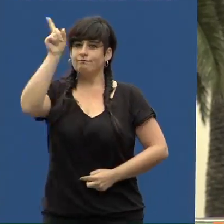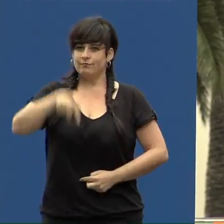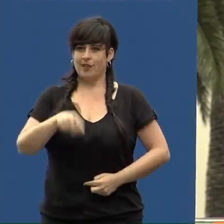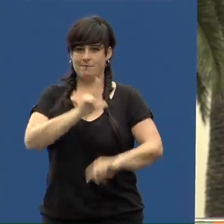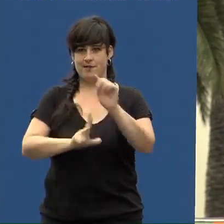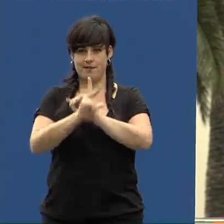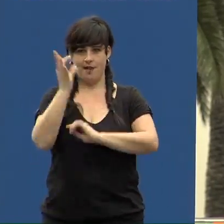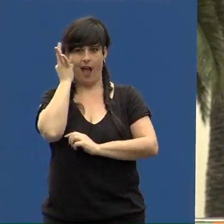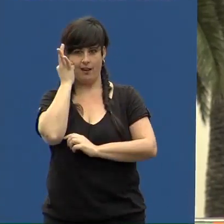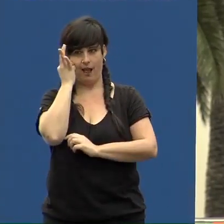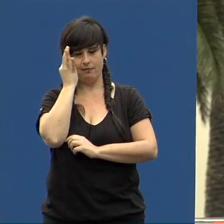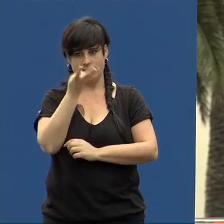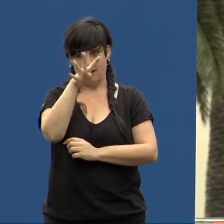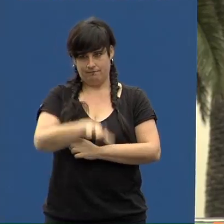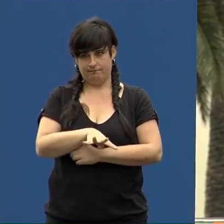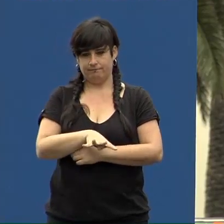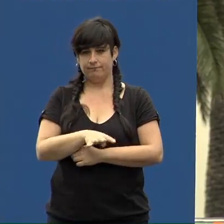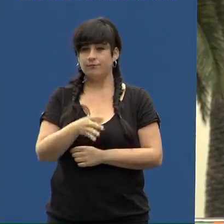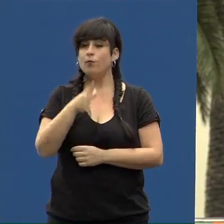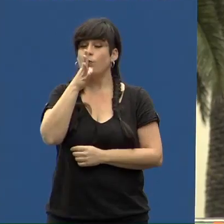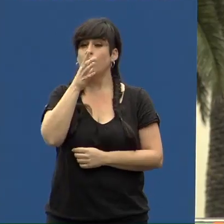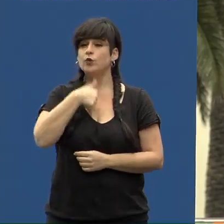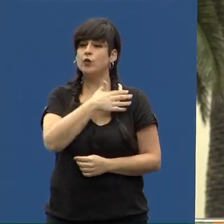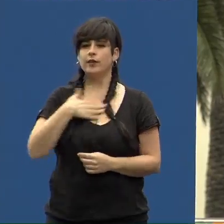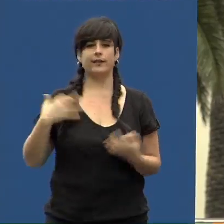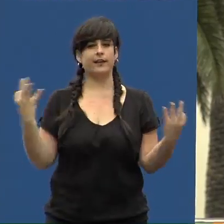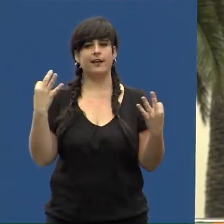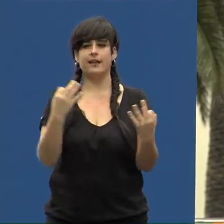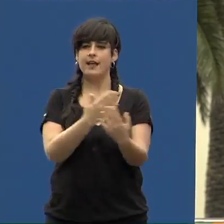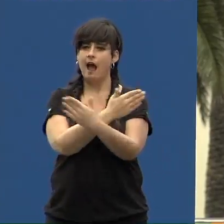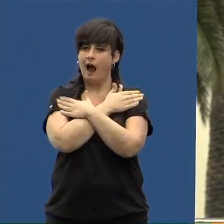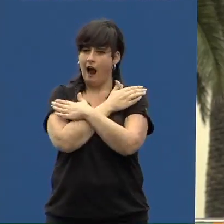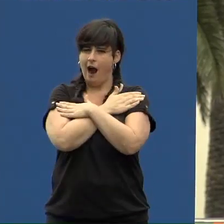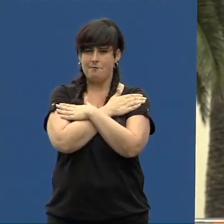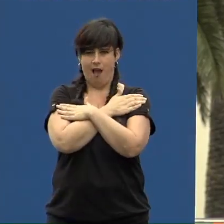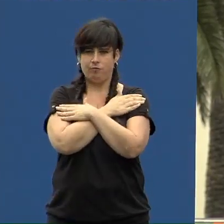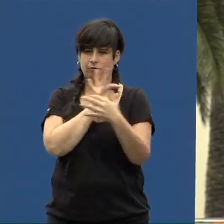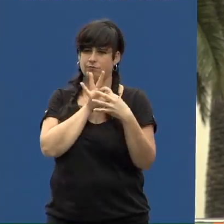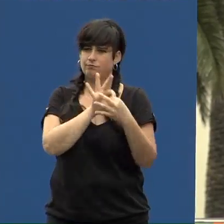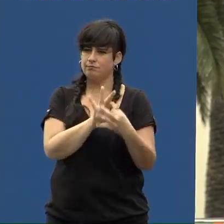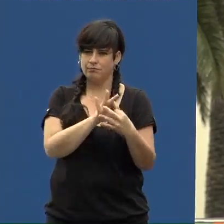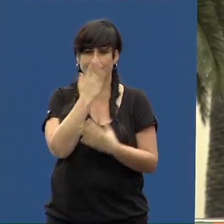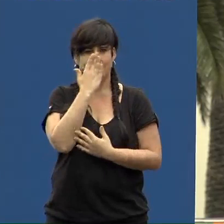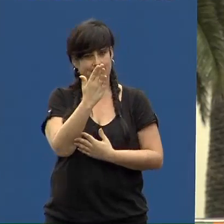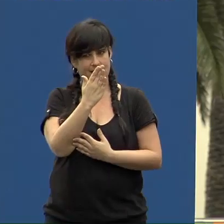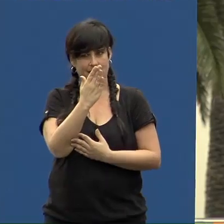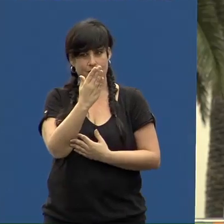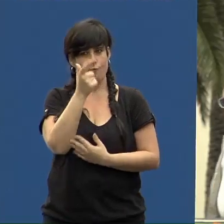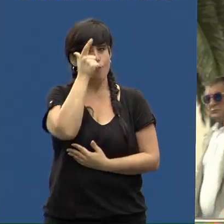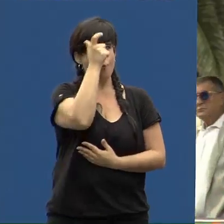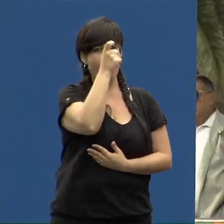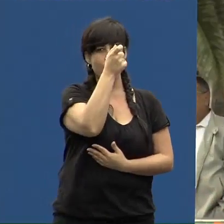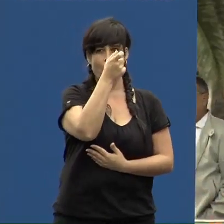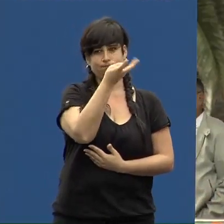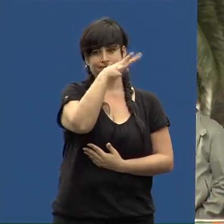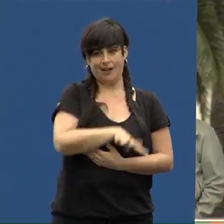Cataluña. Estoy aquí porque quiero transmitiros un abrazo fraterno y sincero del pueblo catalán al pueblo galego.